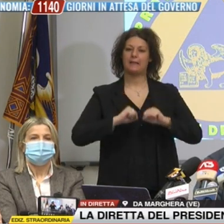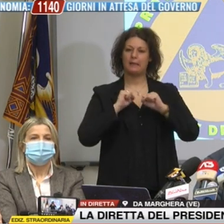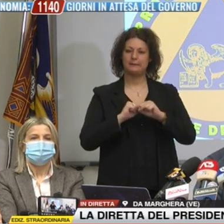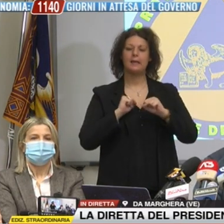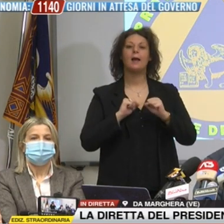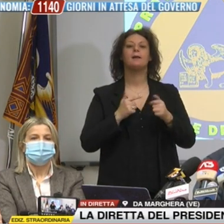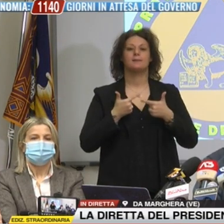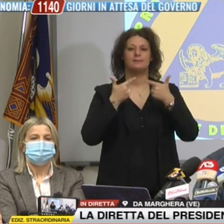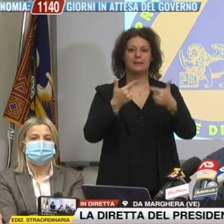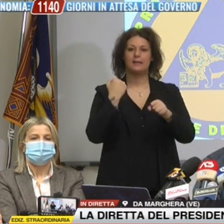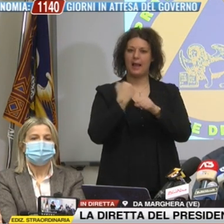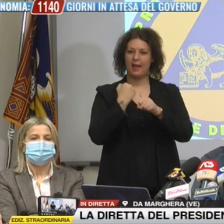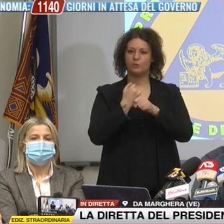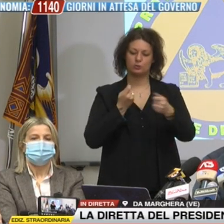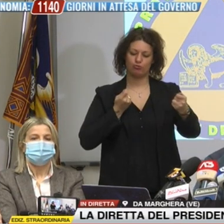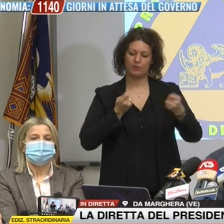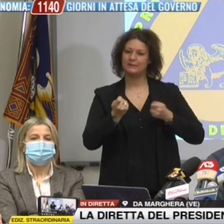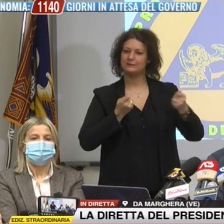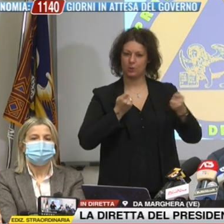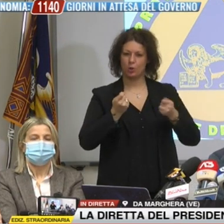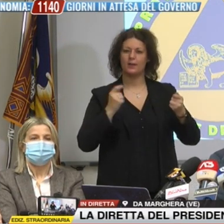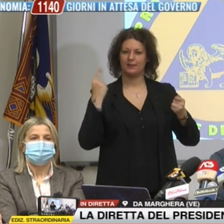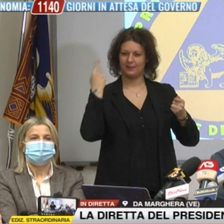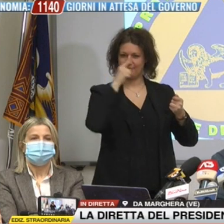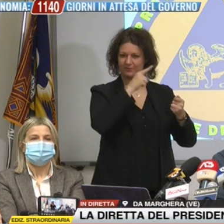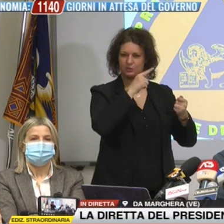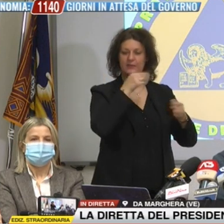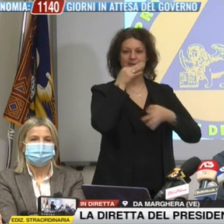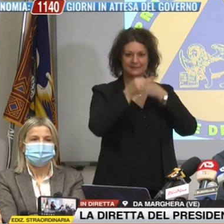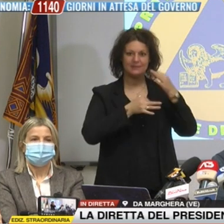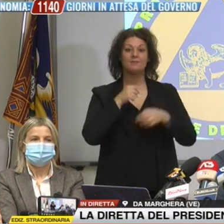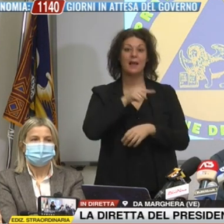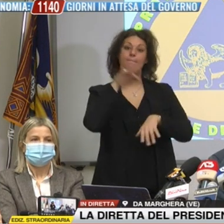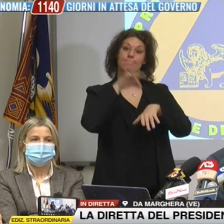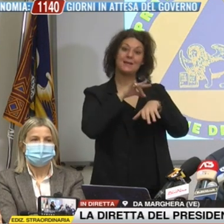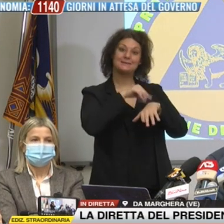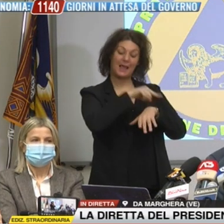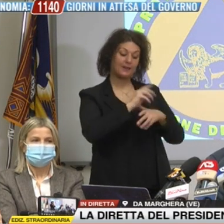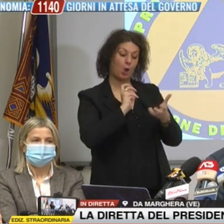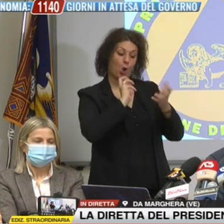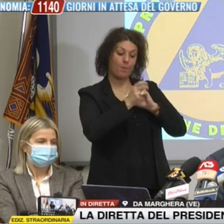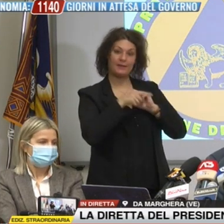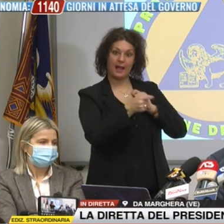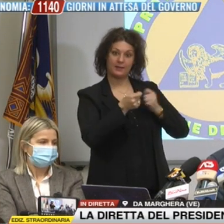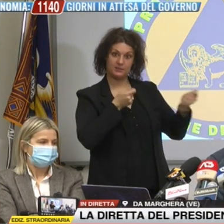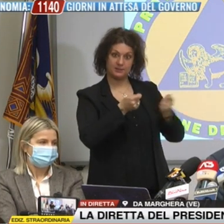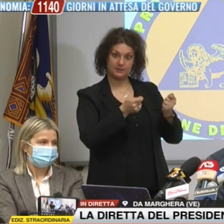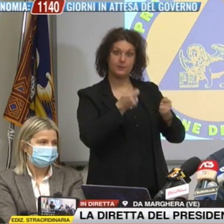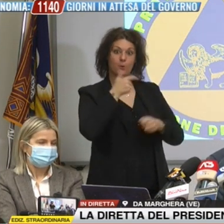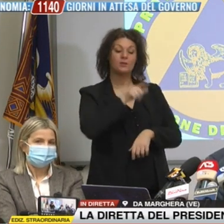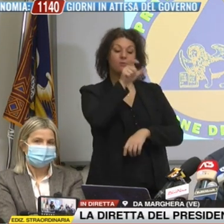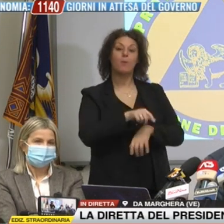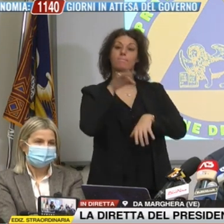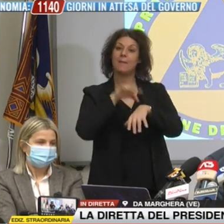più gravoso, quindi non è come gestire un semplice paziente dopo un intervento chirurgico. Sono pazienti molto